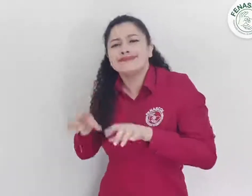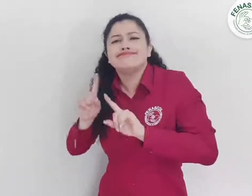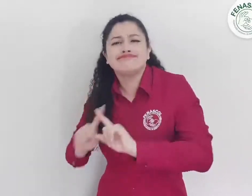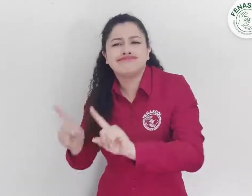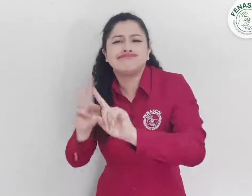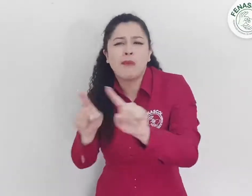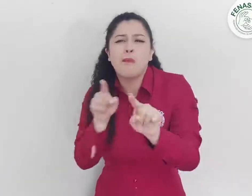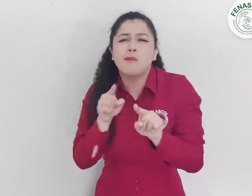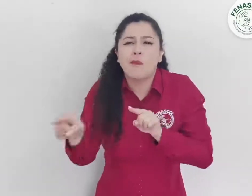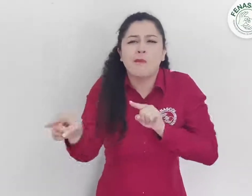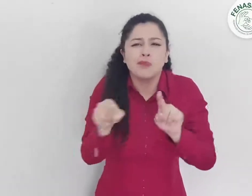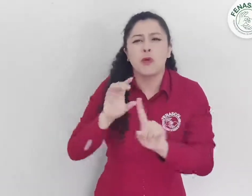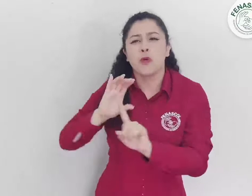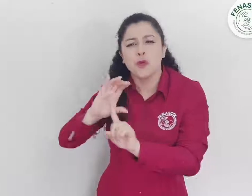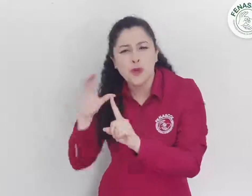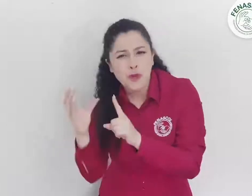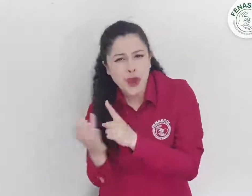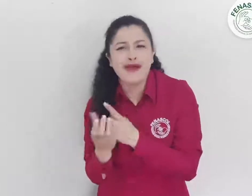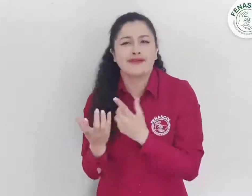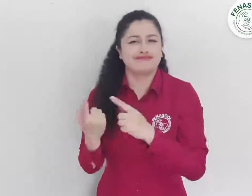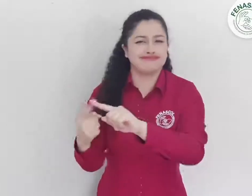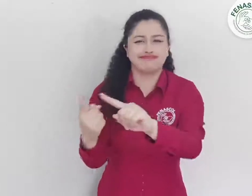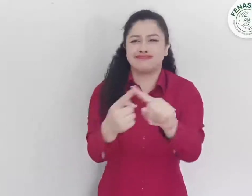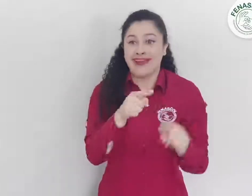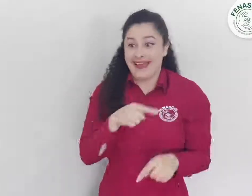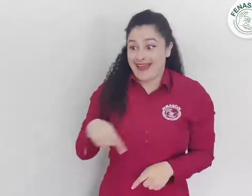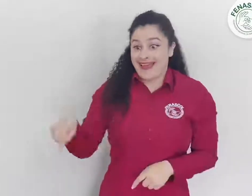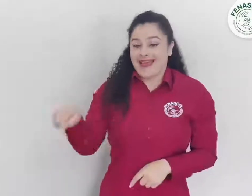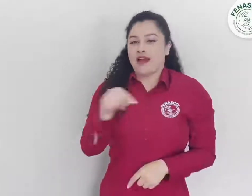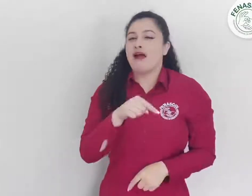en cultura y demás